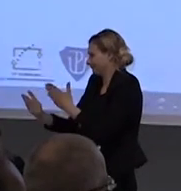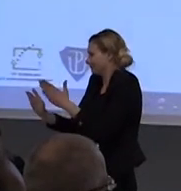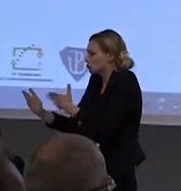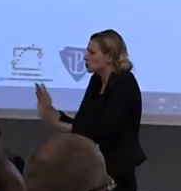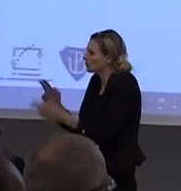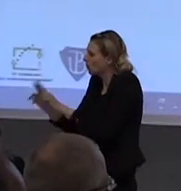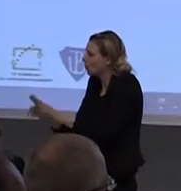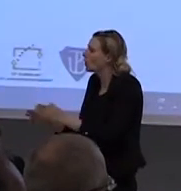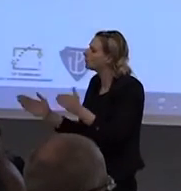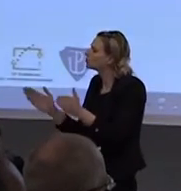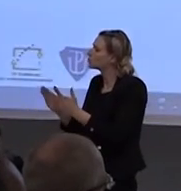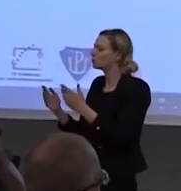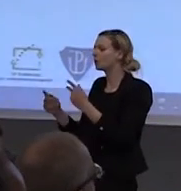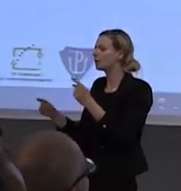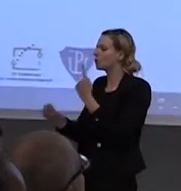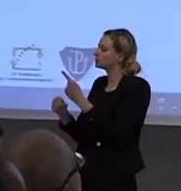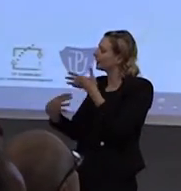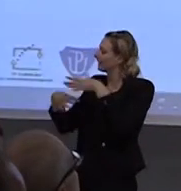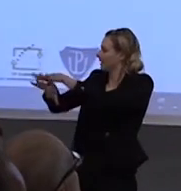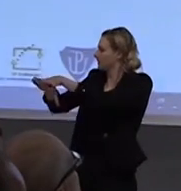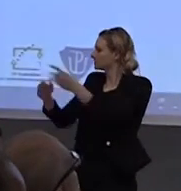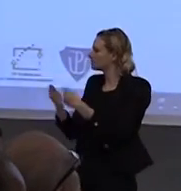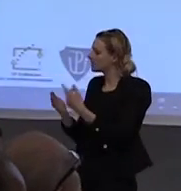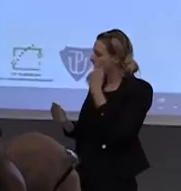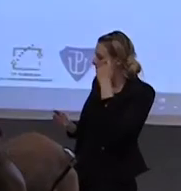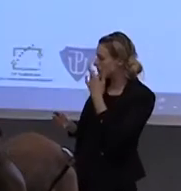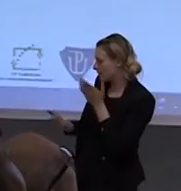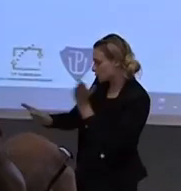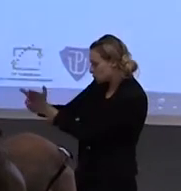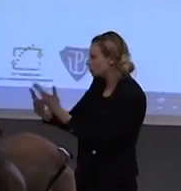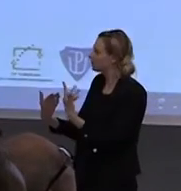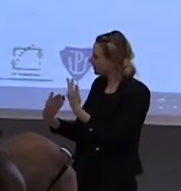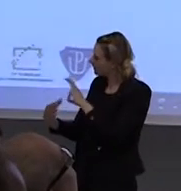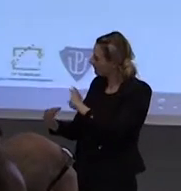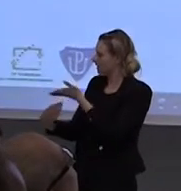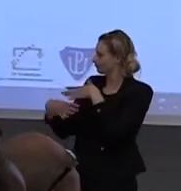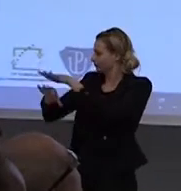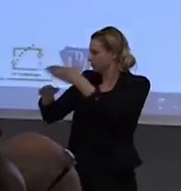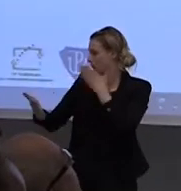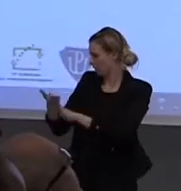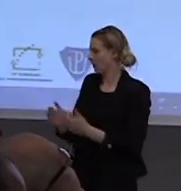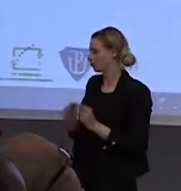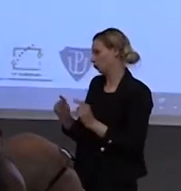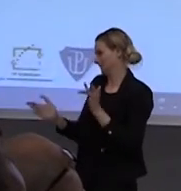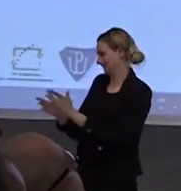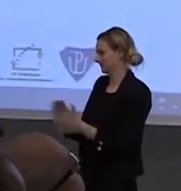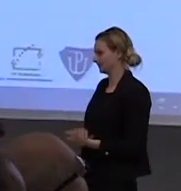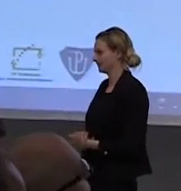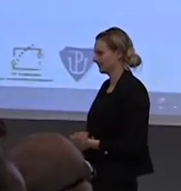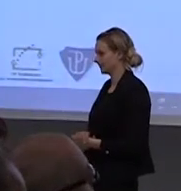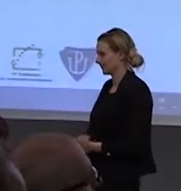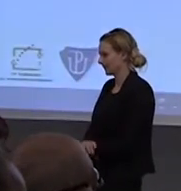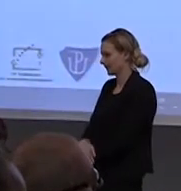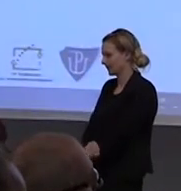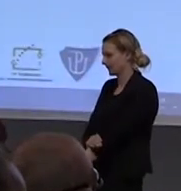okolí. The issue of mainstream or special schools for disabled people, for disabled children, is